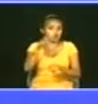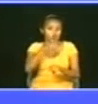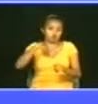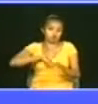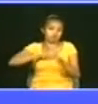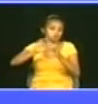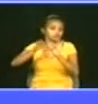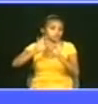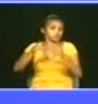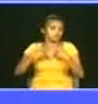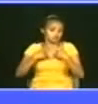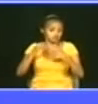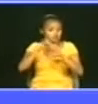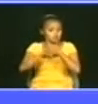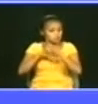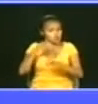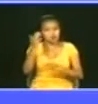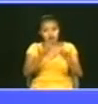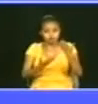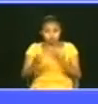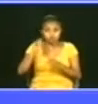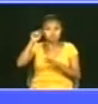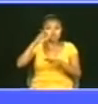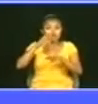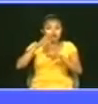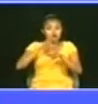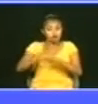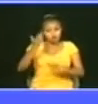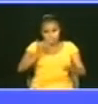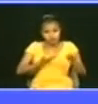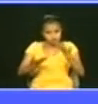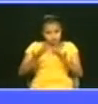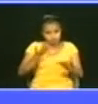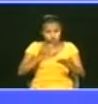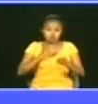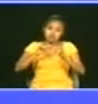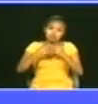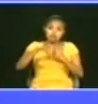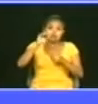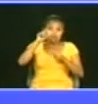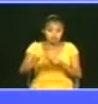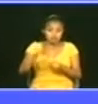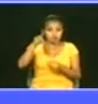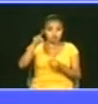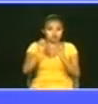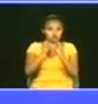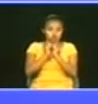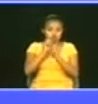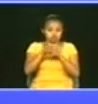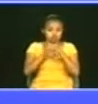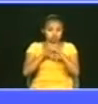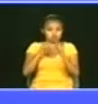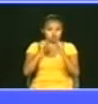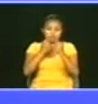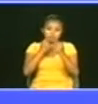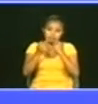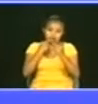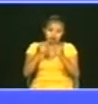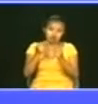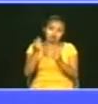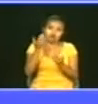ምን የምክር አገልግሎቱንም እዛ ያለውንም አገልግሎት እንዴት ማግኘት እንዳለባቸው ከነርሱ ጋር ከሐኪሞቹ ጋር በመነጋገር